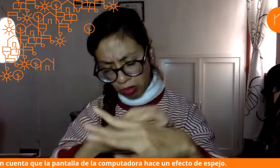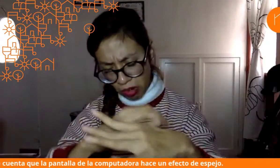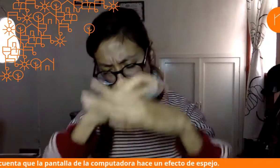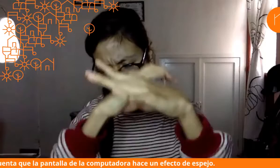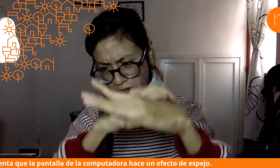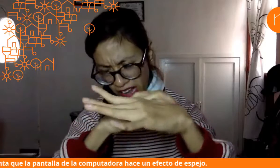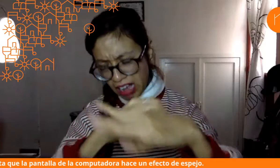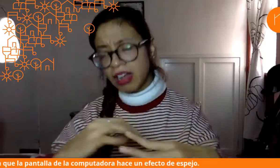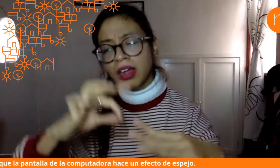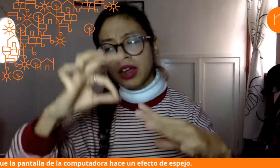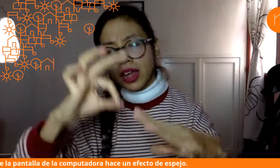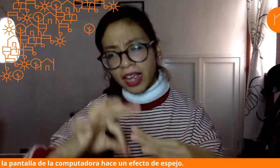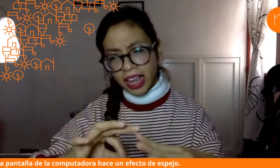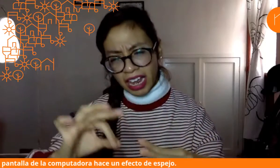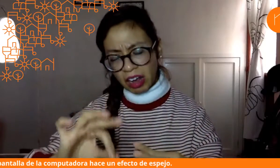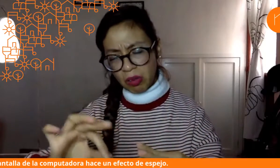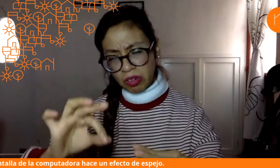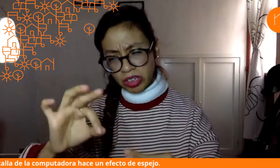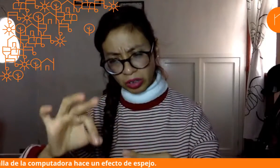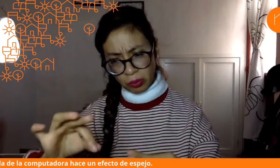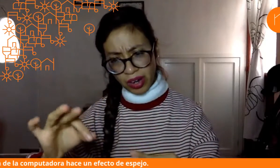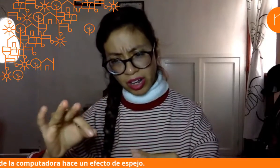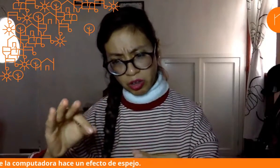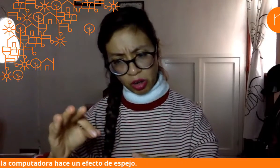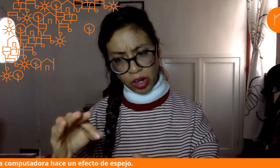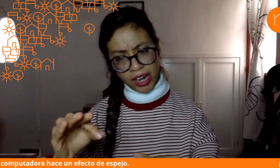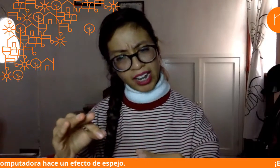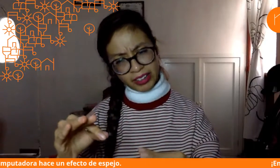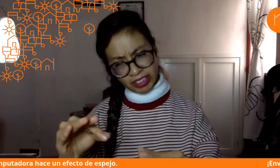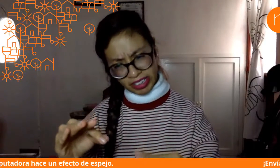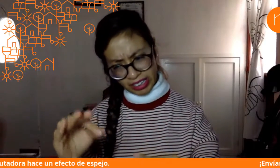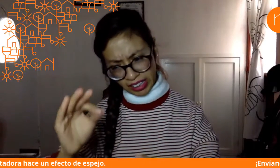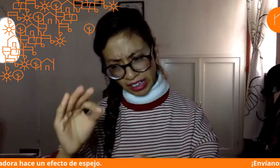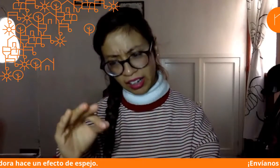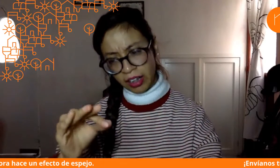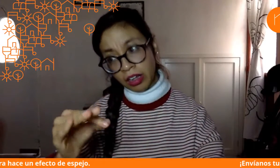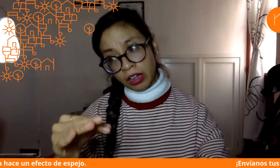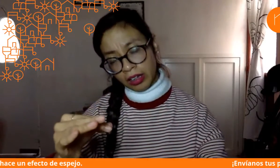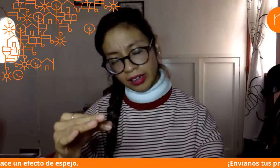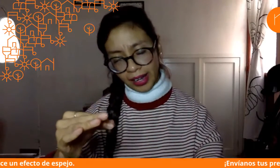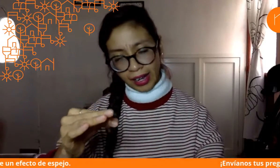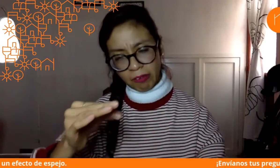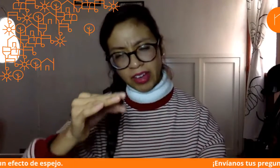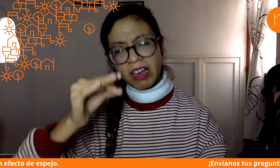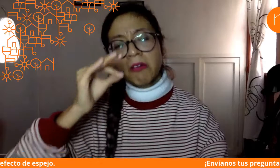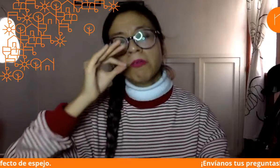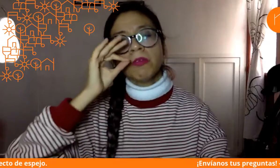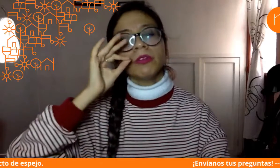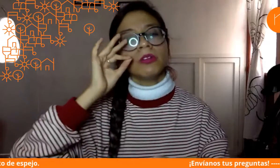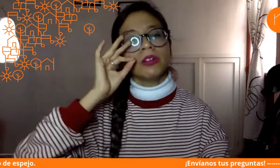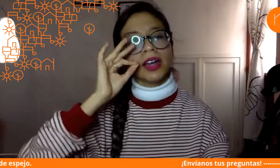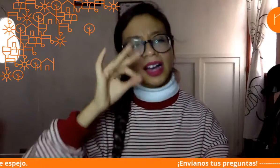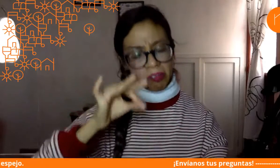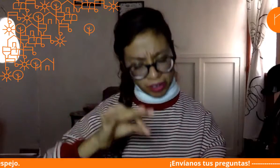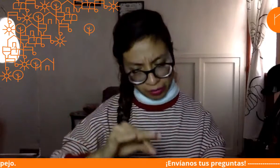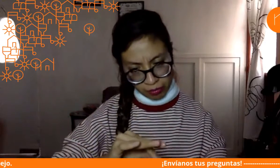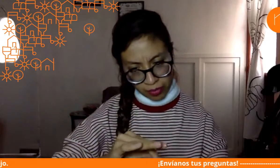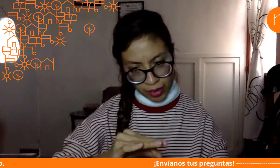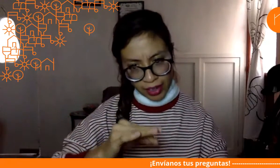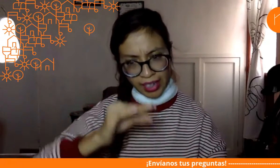configuro café, y como si tomara yo la tacita de café, café,